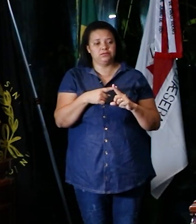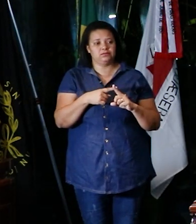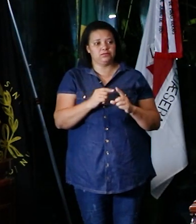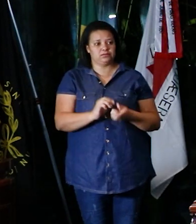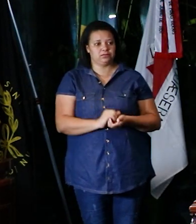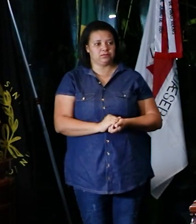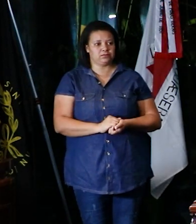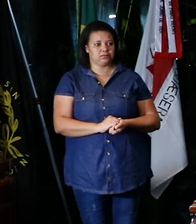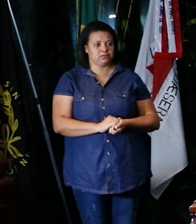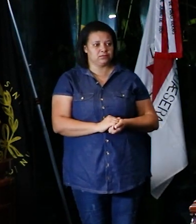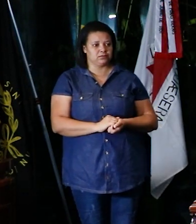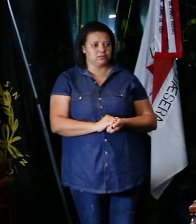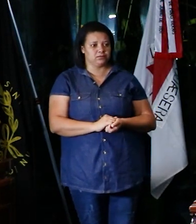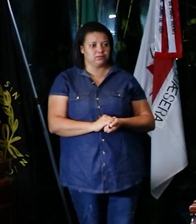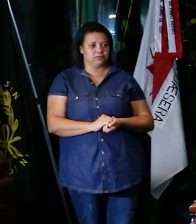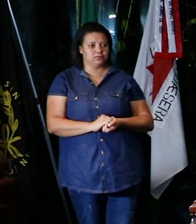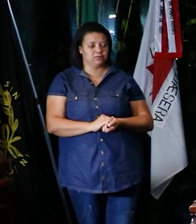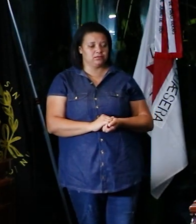plausíveis,